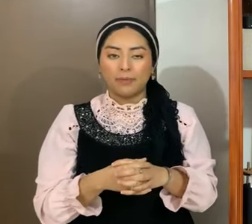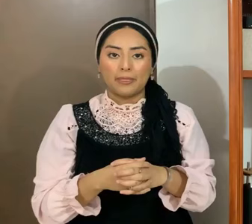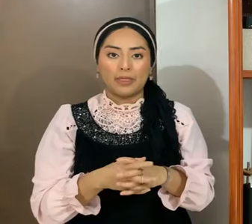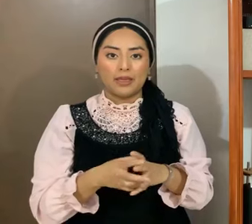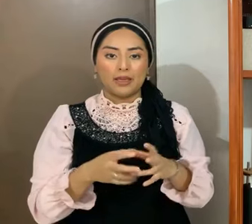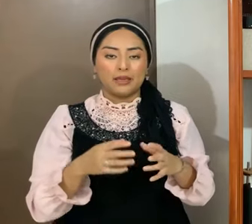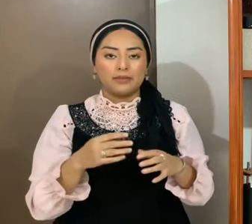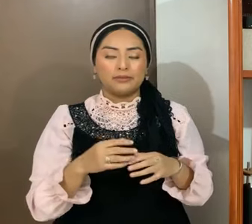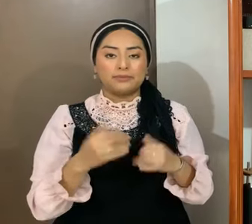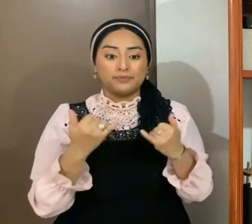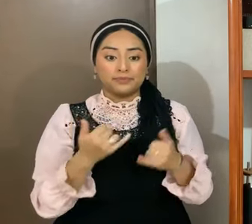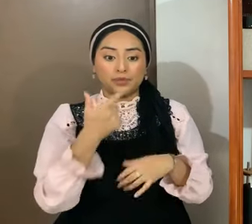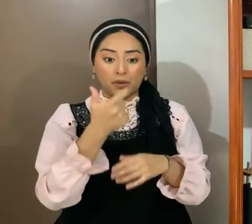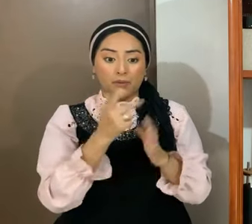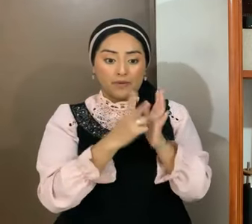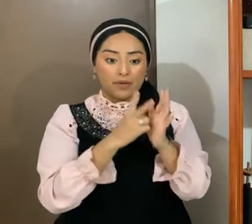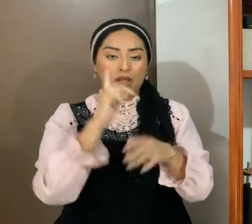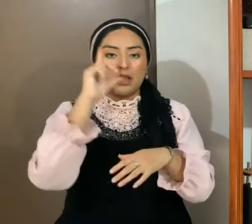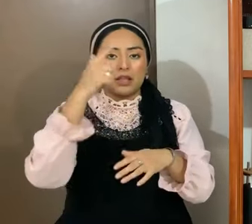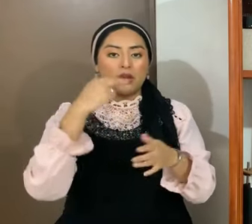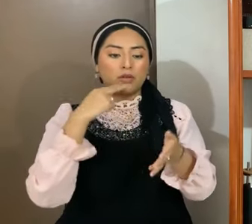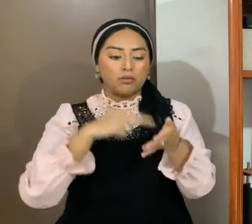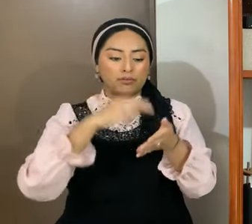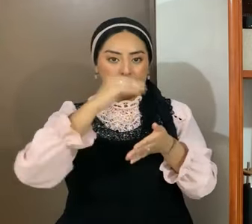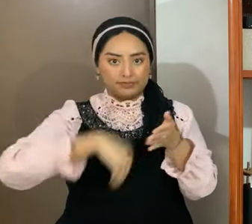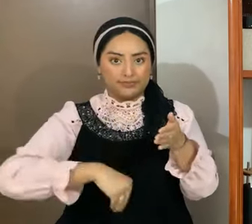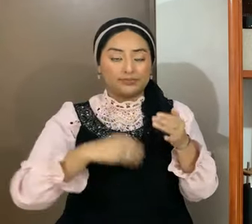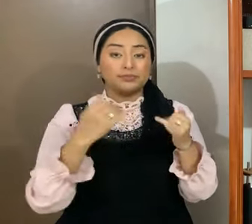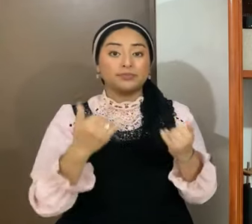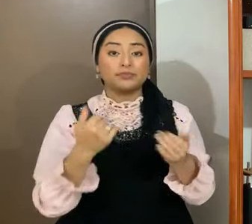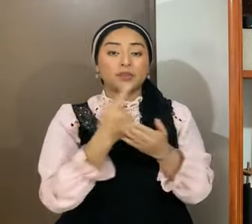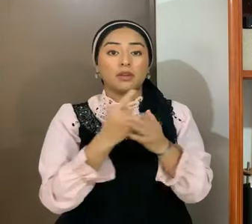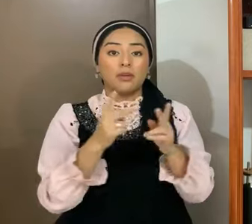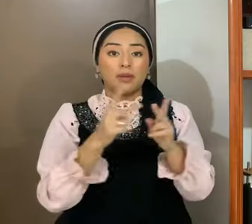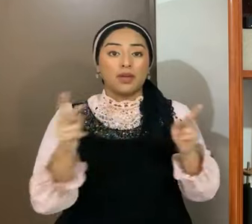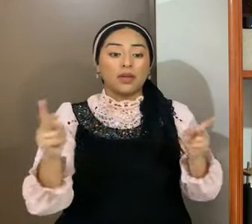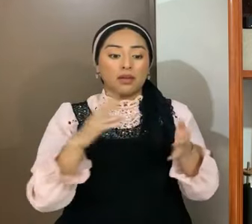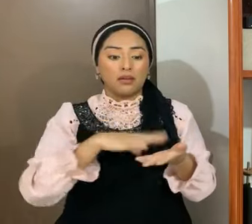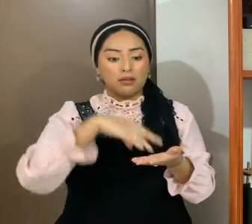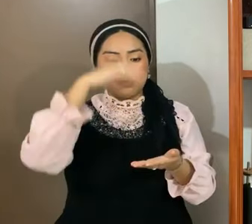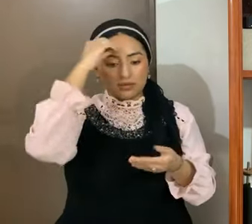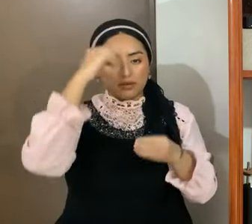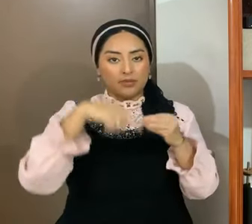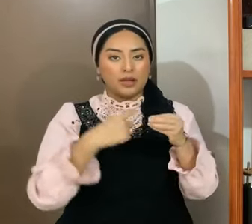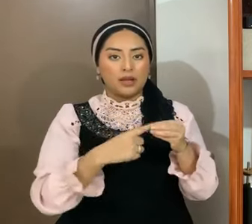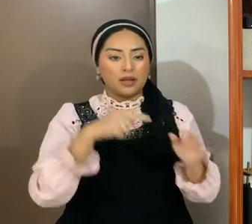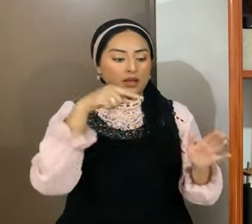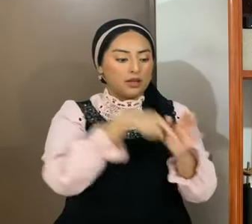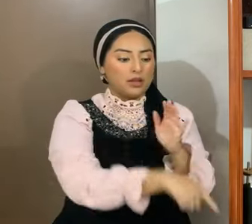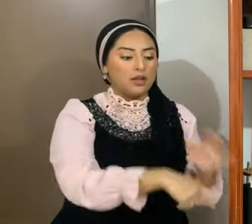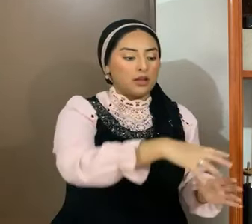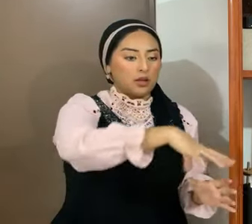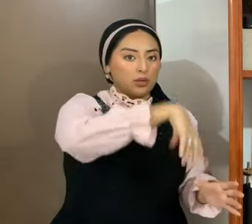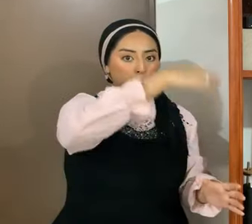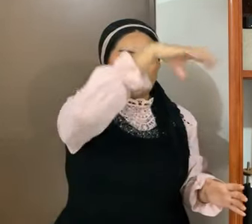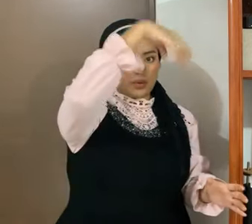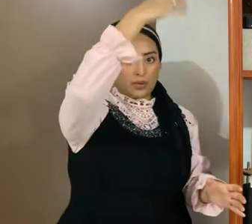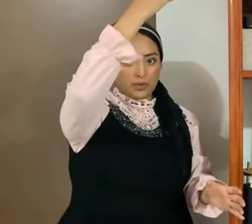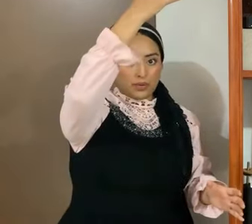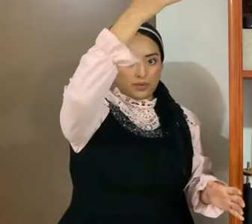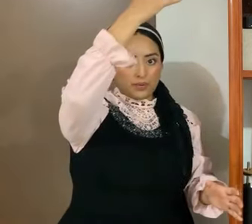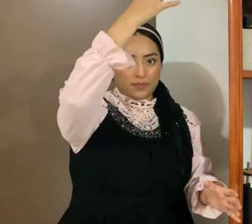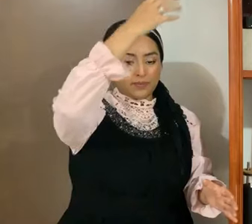notas, ya con calma, con el video grabado. En esta parashá encontramos los holocaustos,